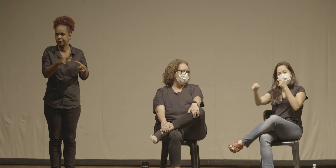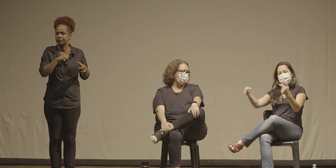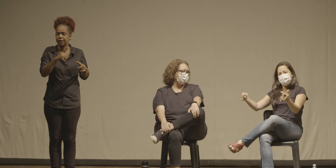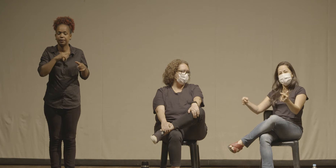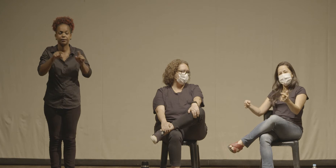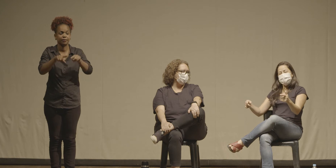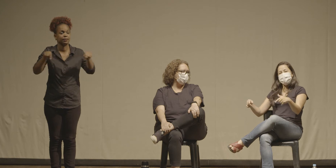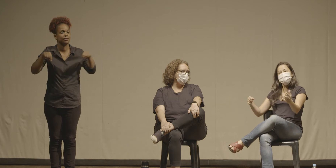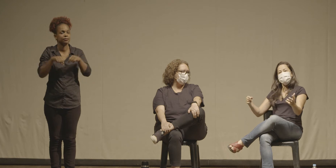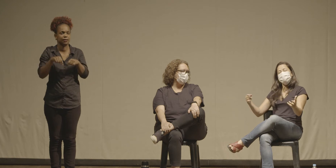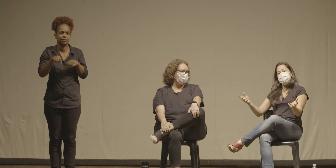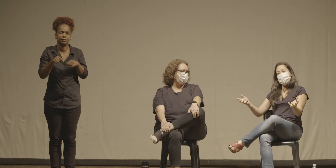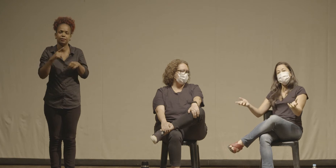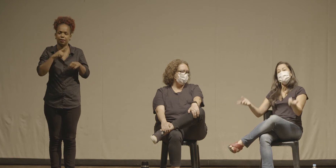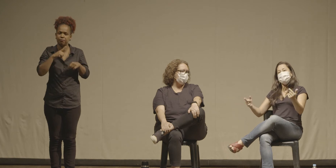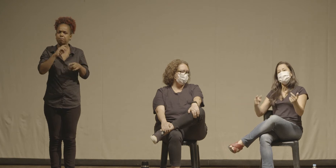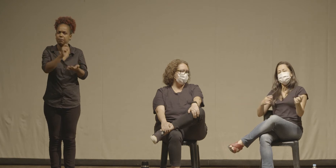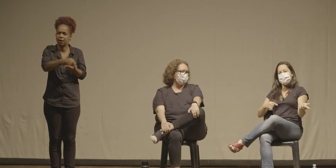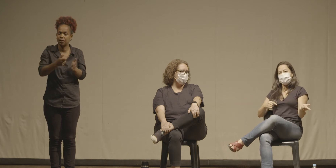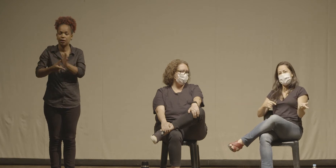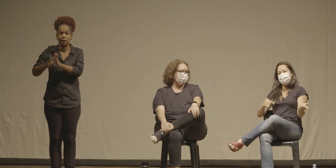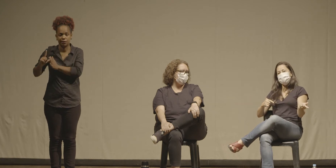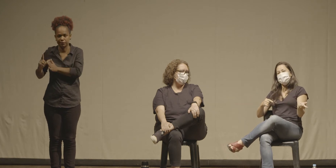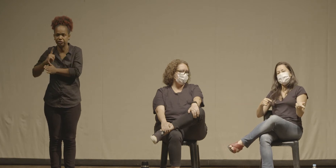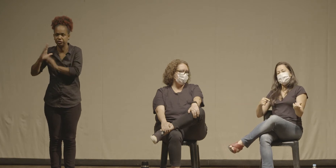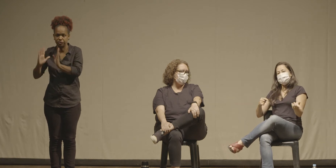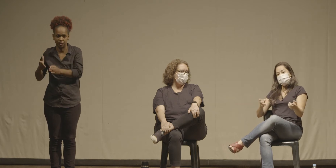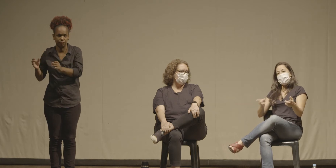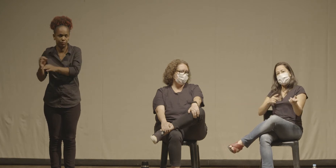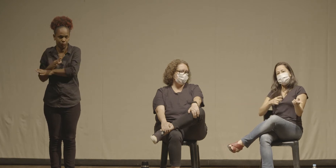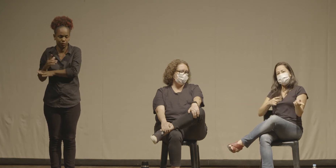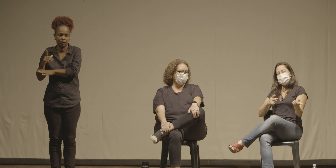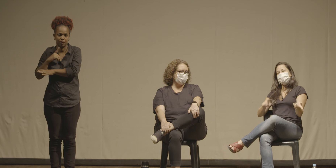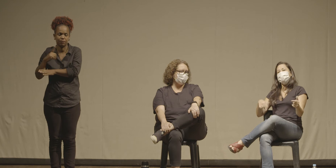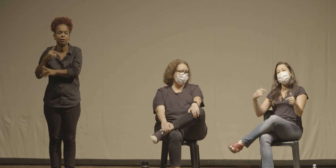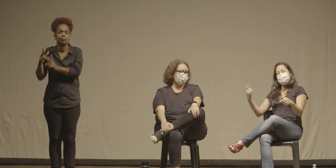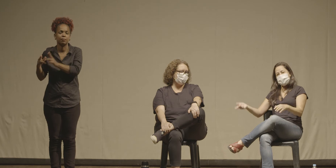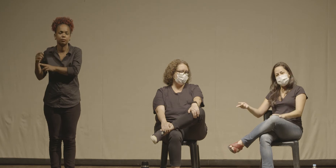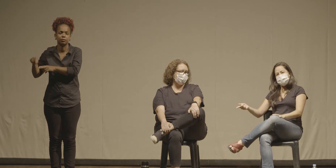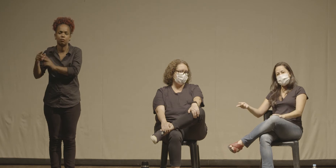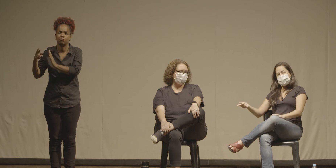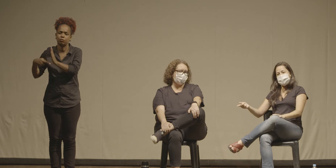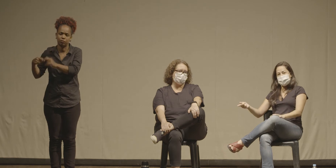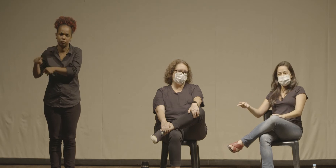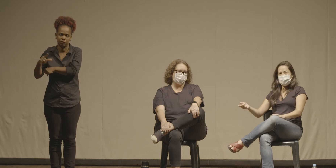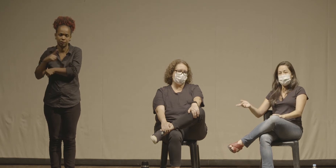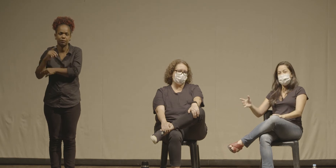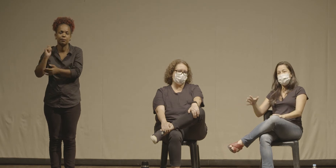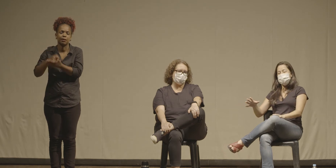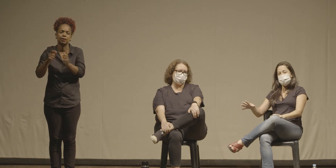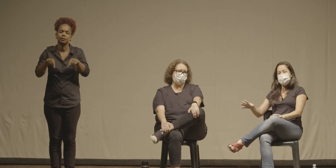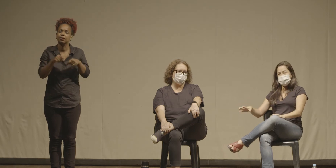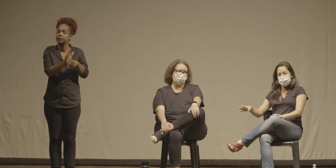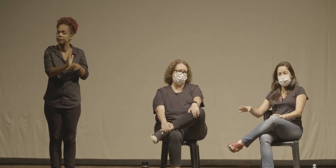da sala, né, que seriam pagos antecipadamente para a produção, nós conseguiríamos pagar a sala de cinema.